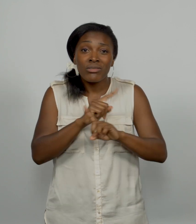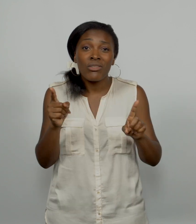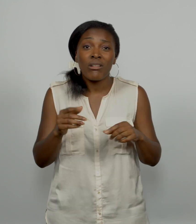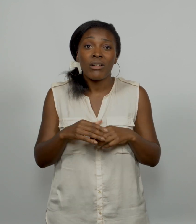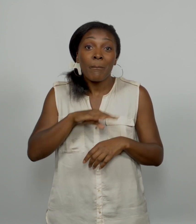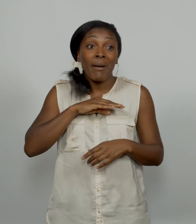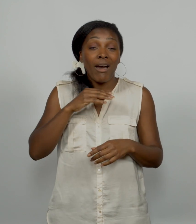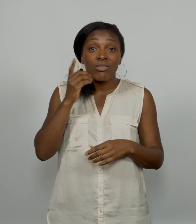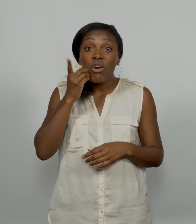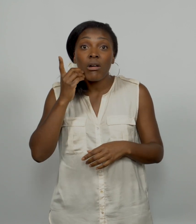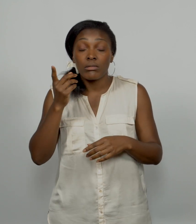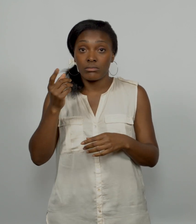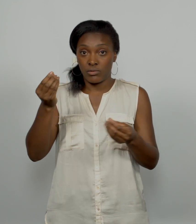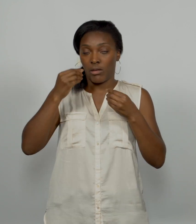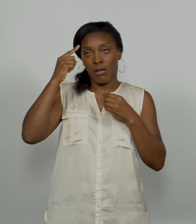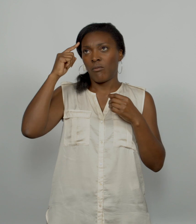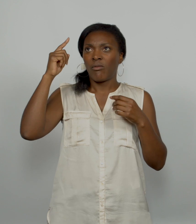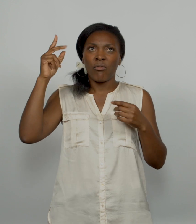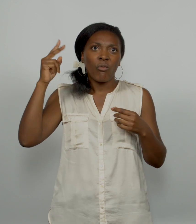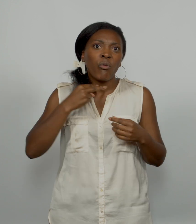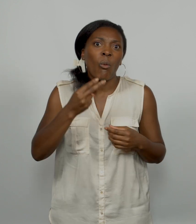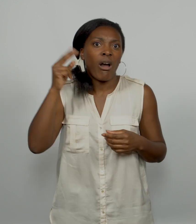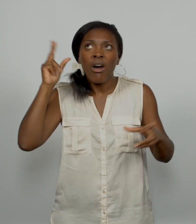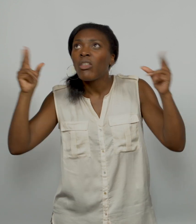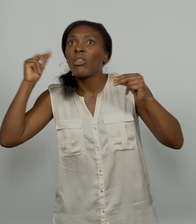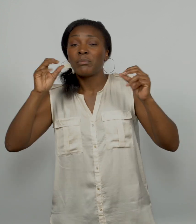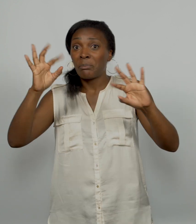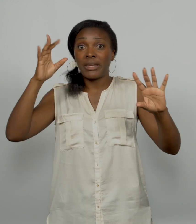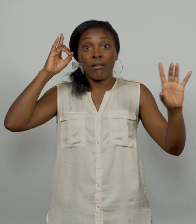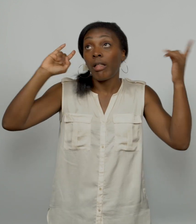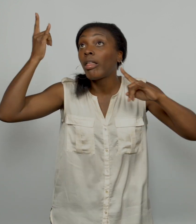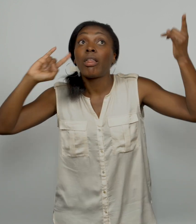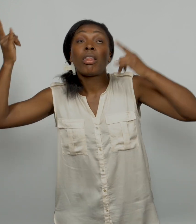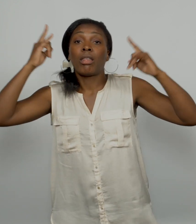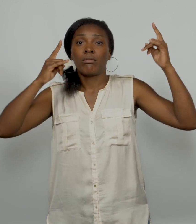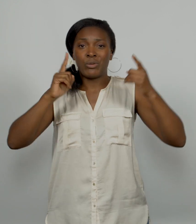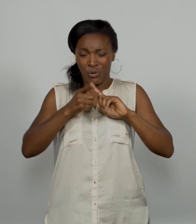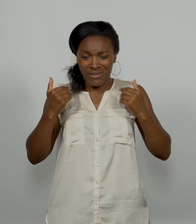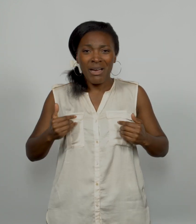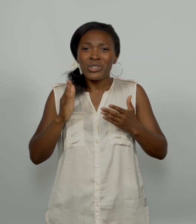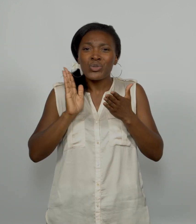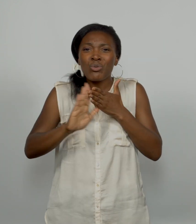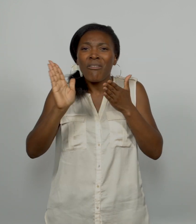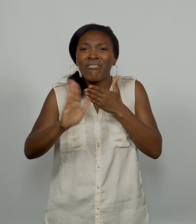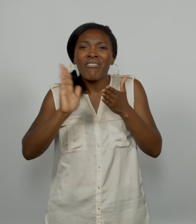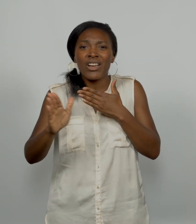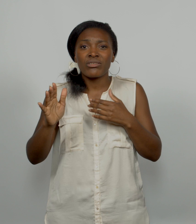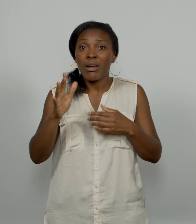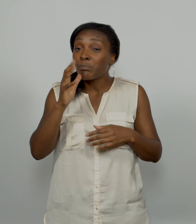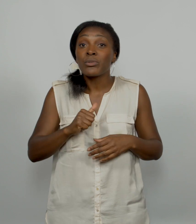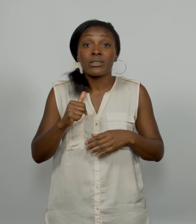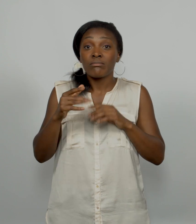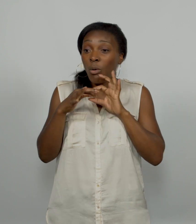cause de la drogue, des fois, j'entendais des voix, j'étais devenue vraiment malade, quoi, en fait, devenue sauvage aussi, incapable de créer une